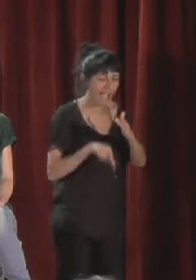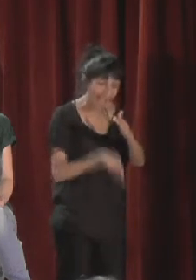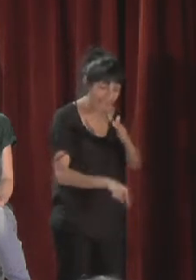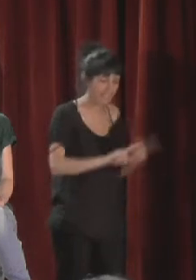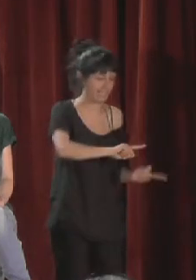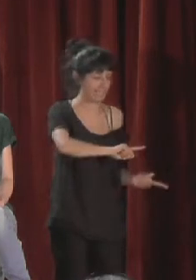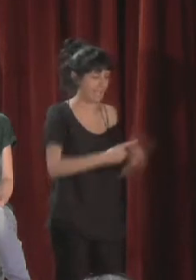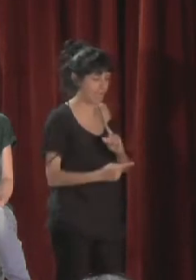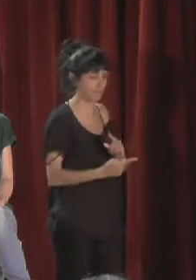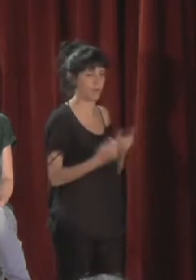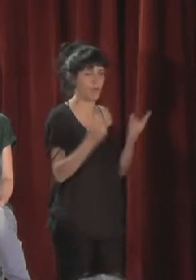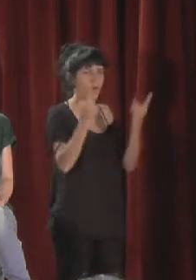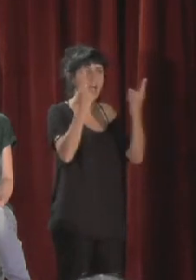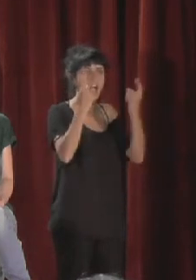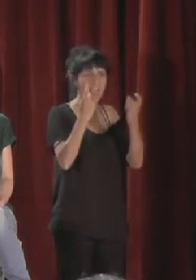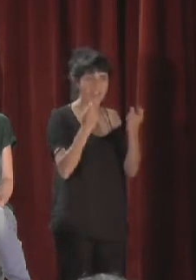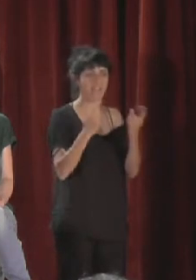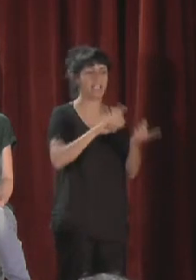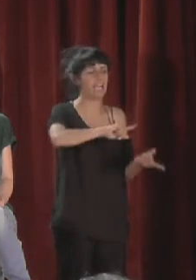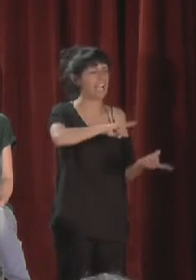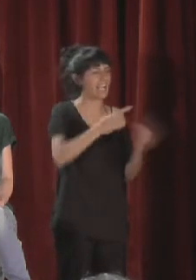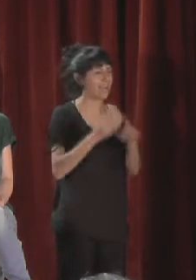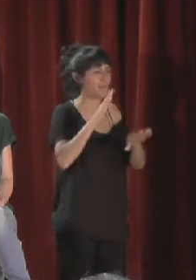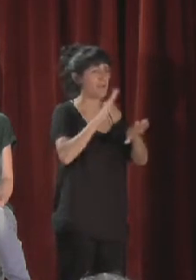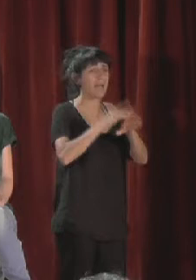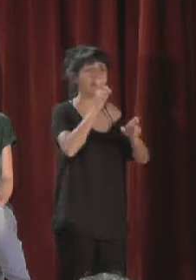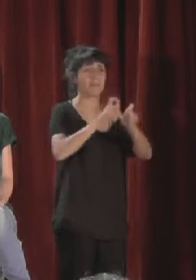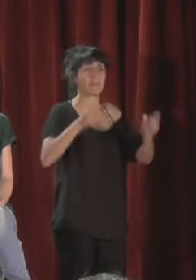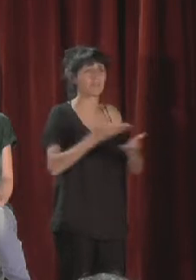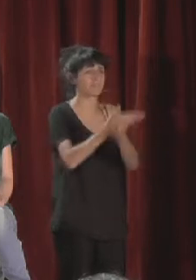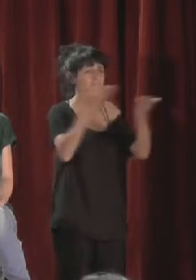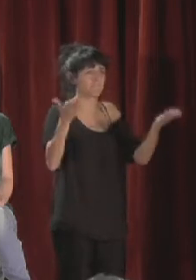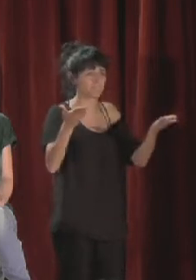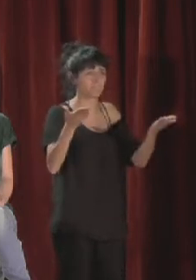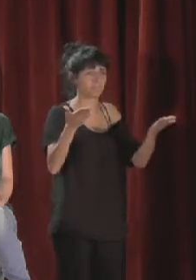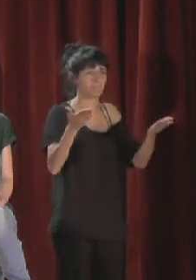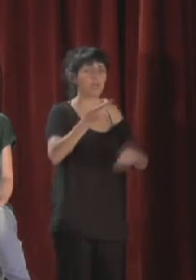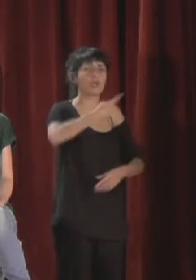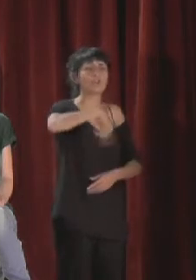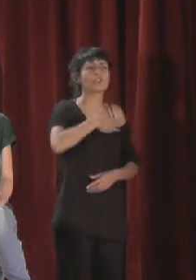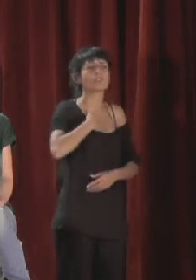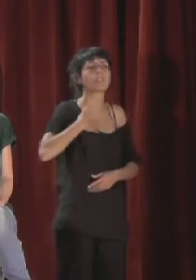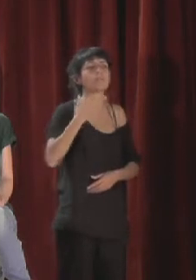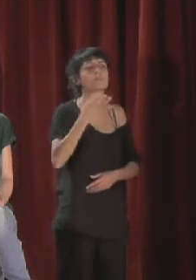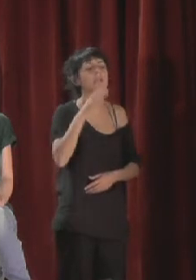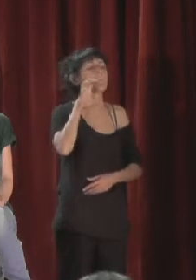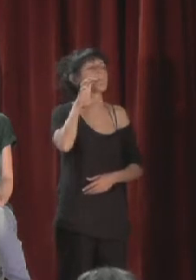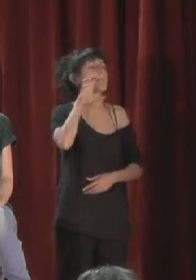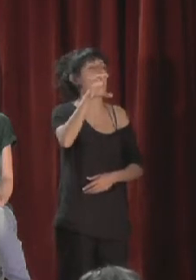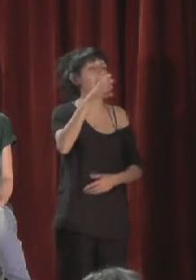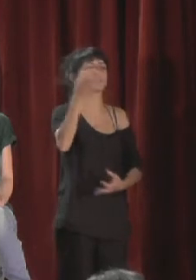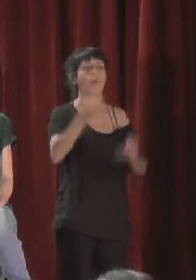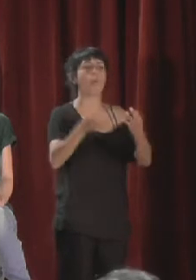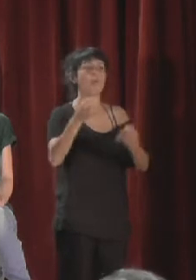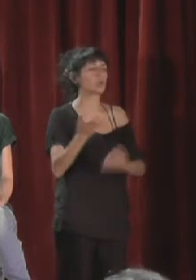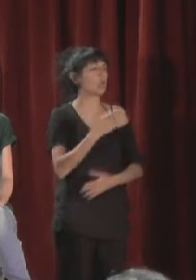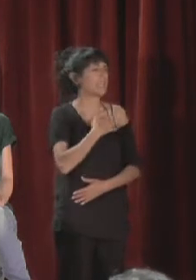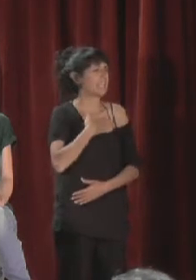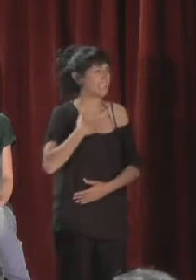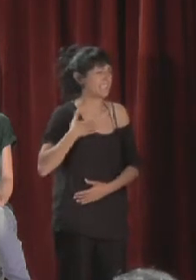que cambialo en prol da xente. Queremos un país máis xusto, un país